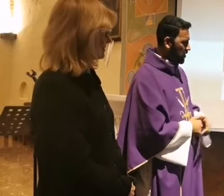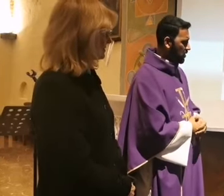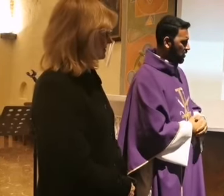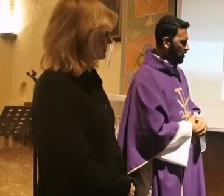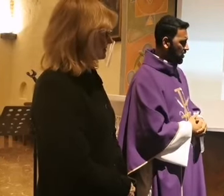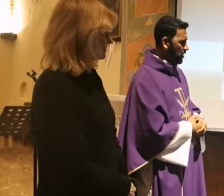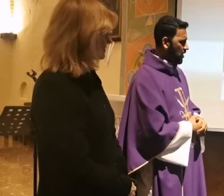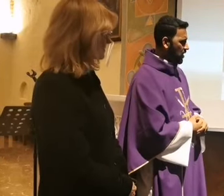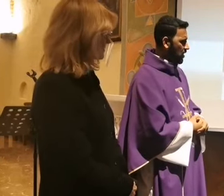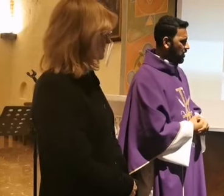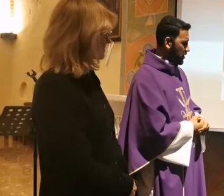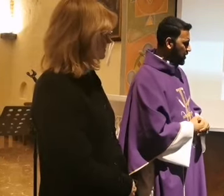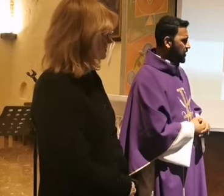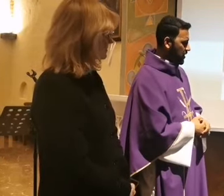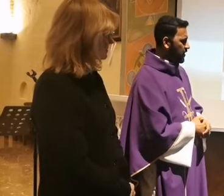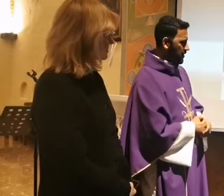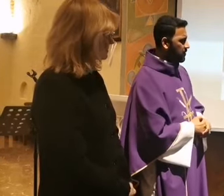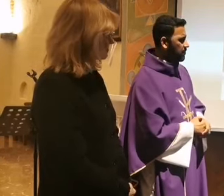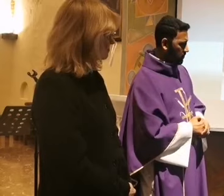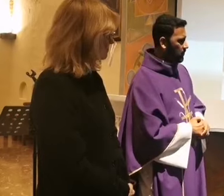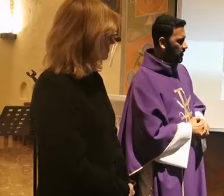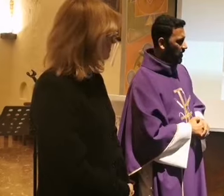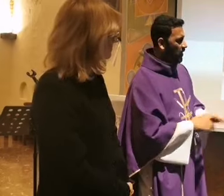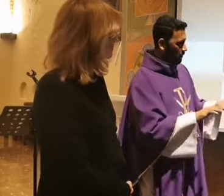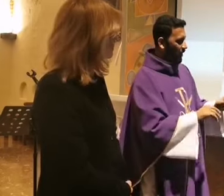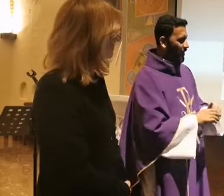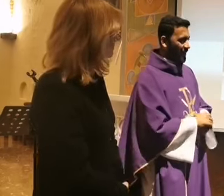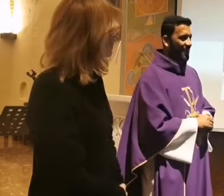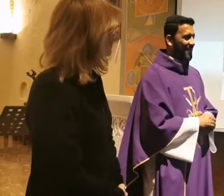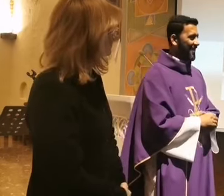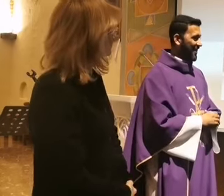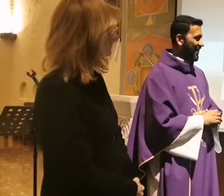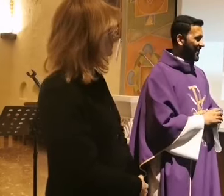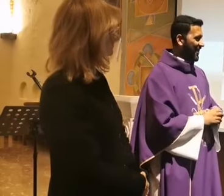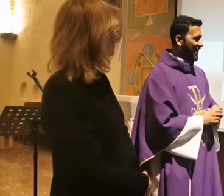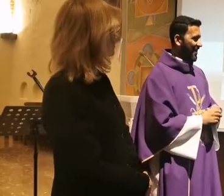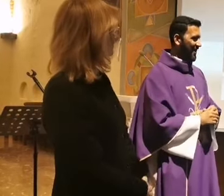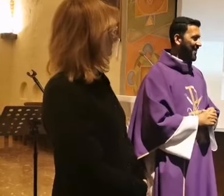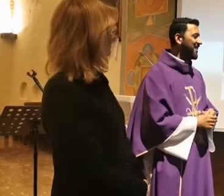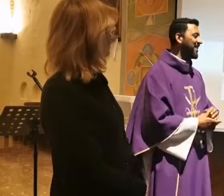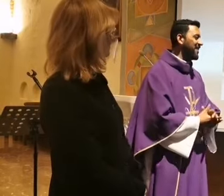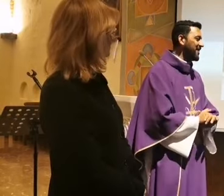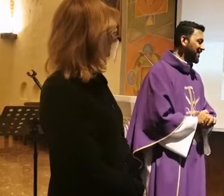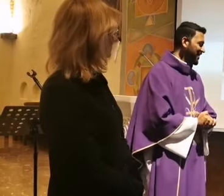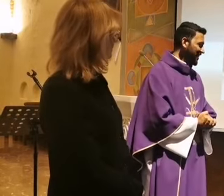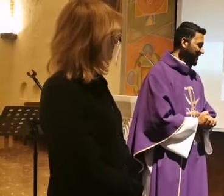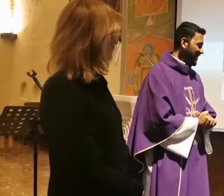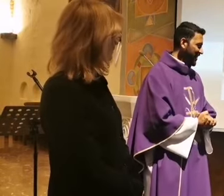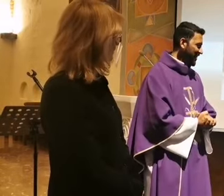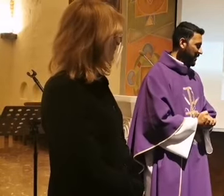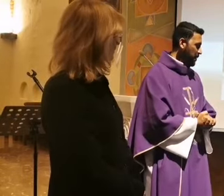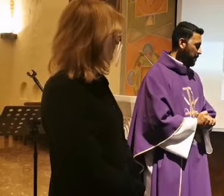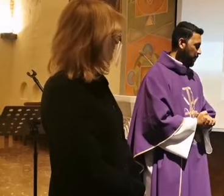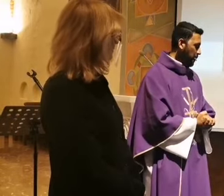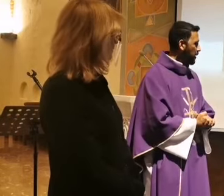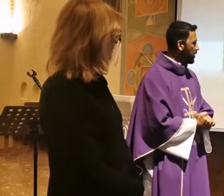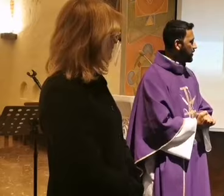Pokażę to India. I Polonia molto freddo. Polonia jest zimno, nie może takich ubrać.